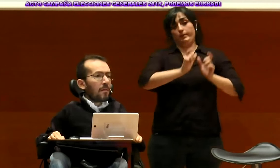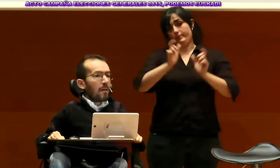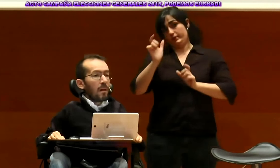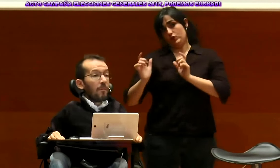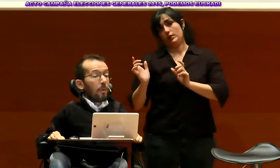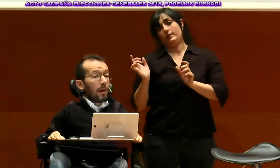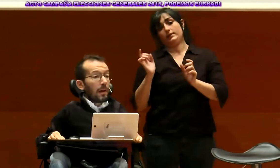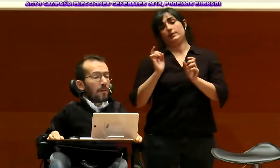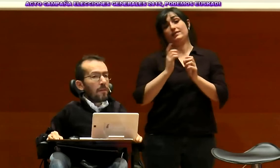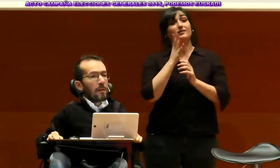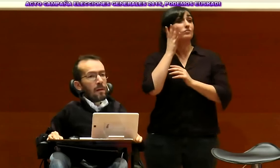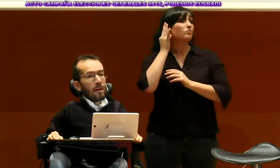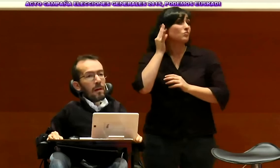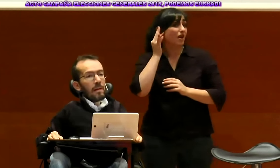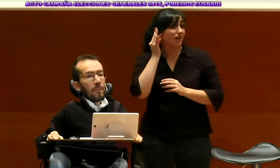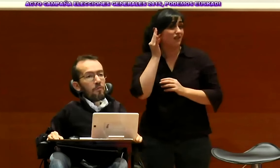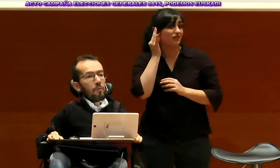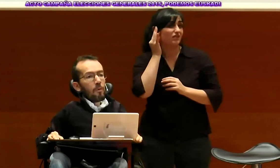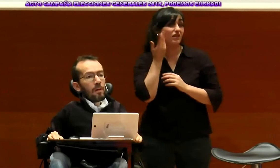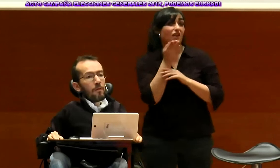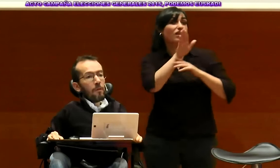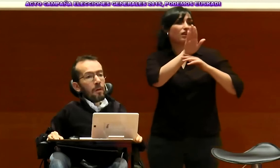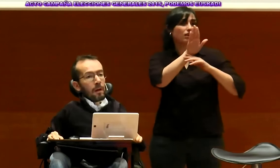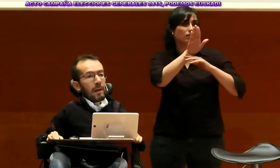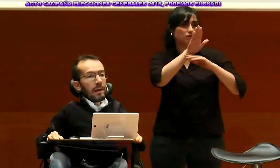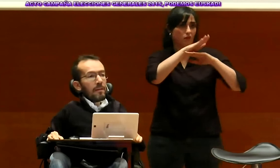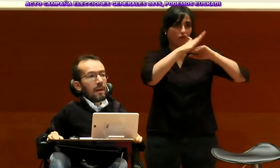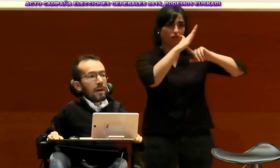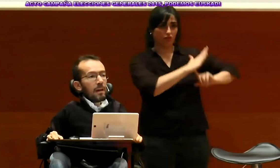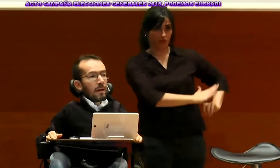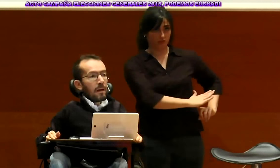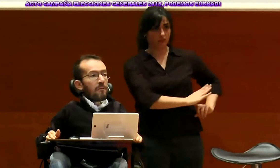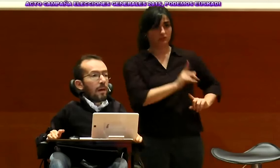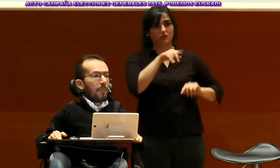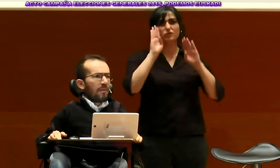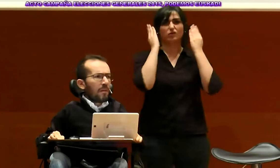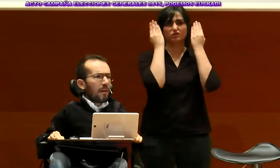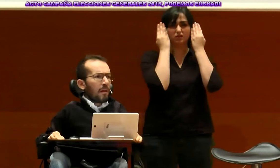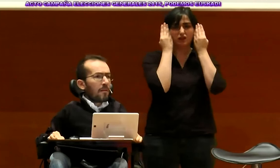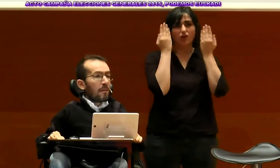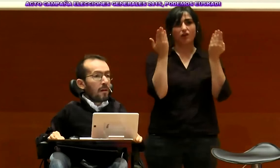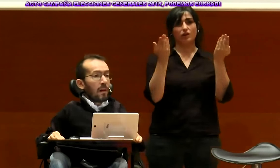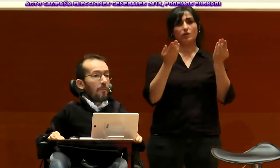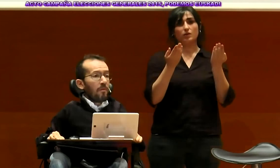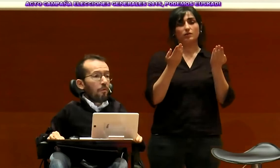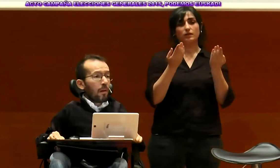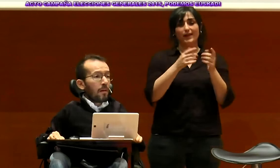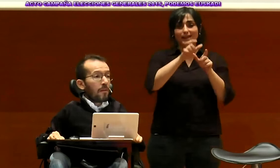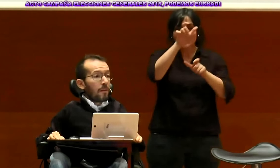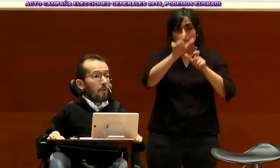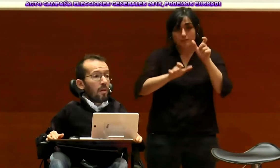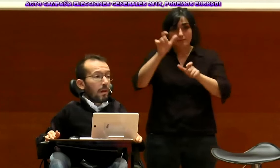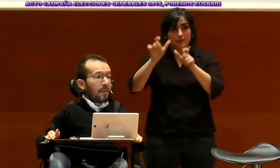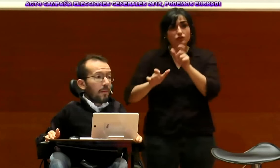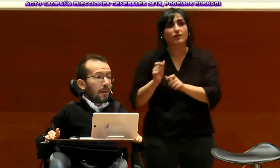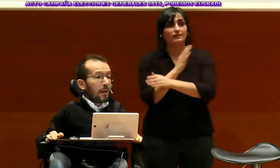infrarrepresentadas las mujeres, tenemos un Congreso en el que están infrarrepresentadas las personas